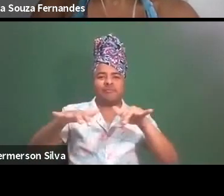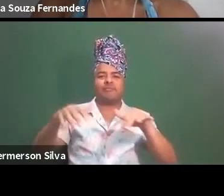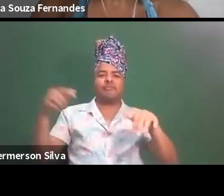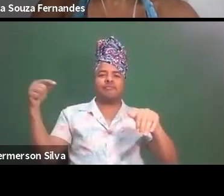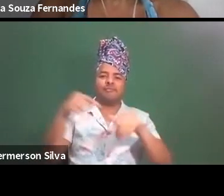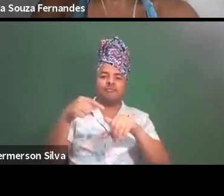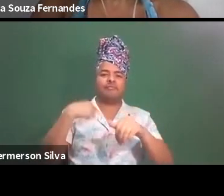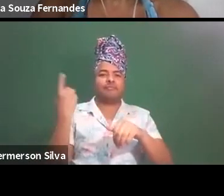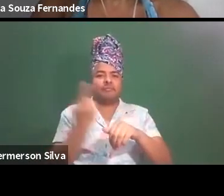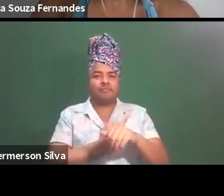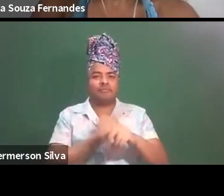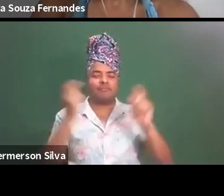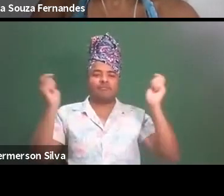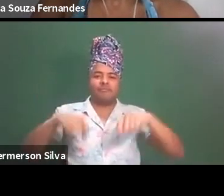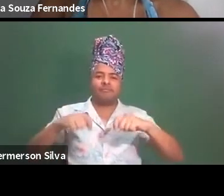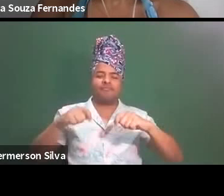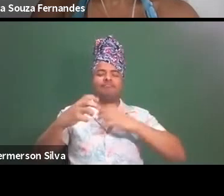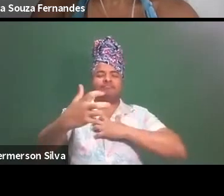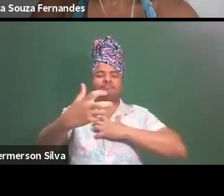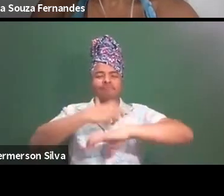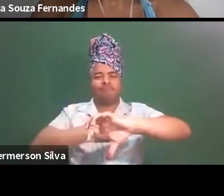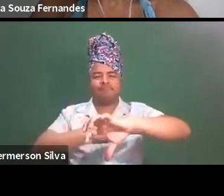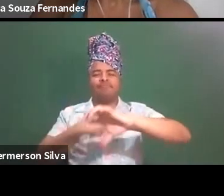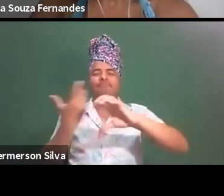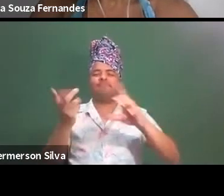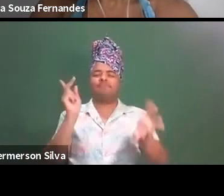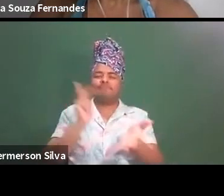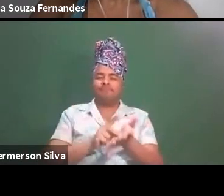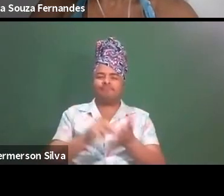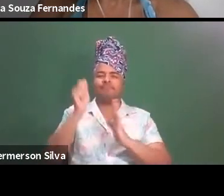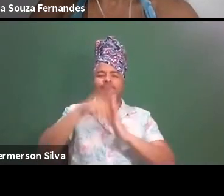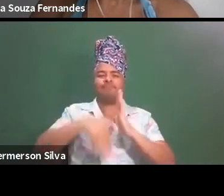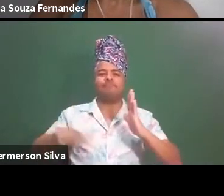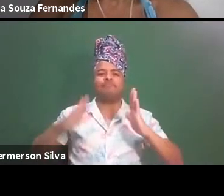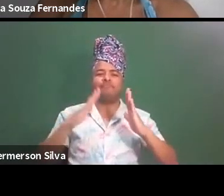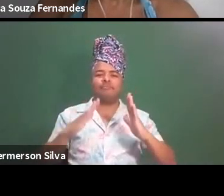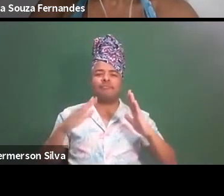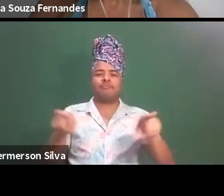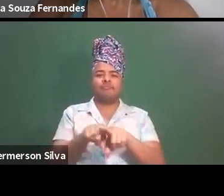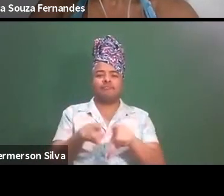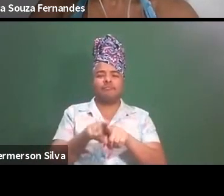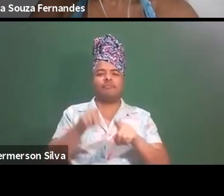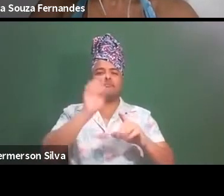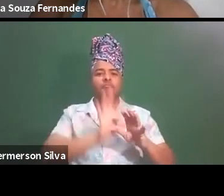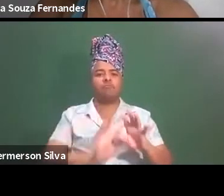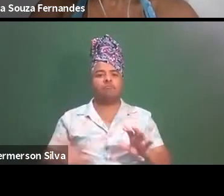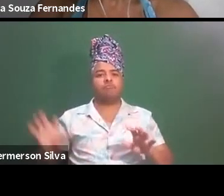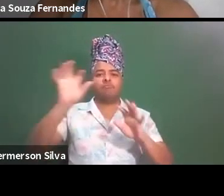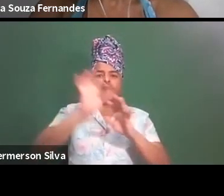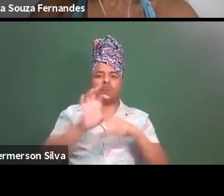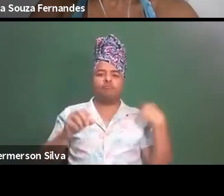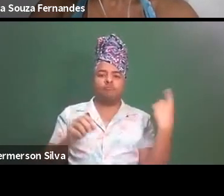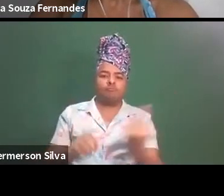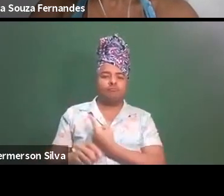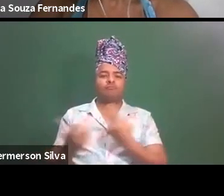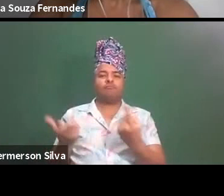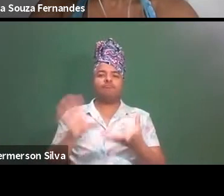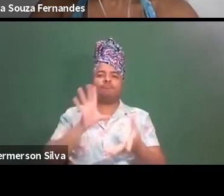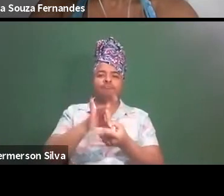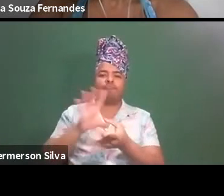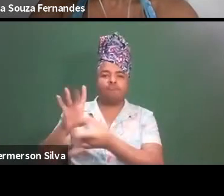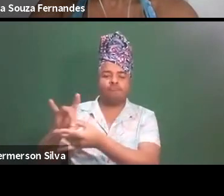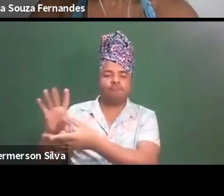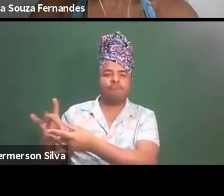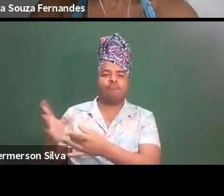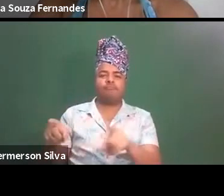gente possa se sensibilizar nos terreiros, nos territórios dos quais a gente compõe, que sejam